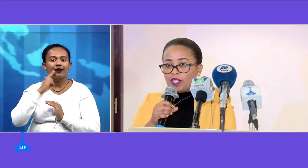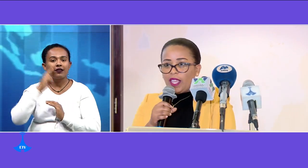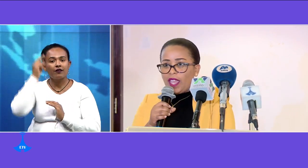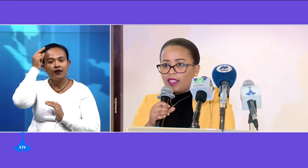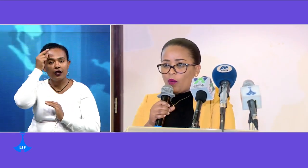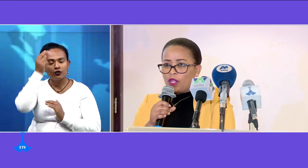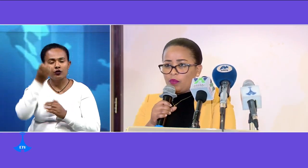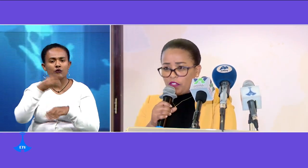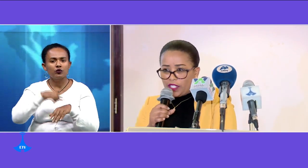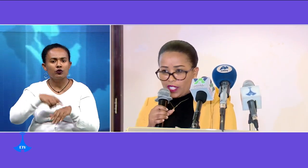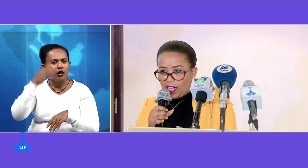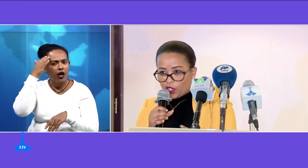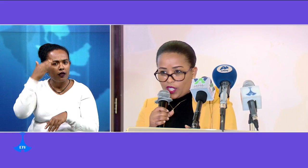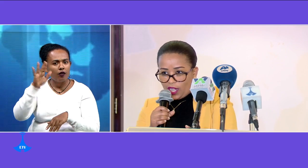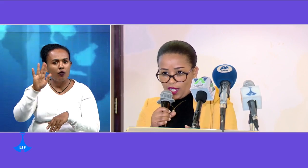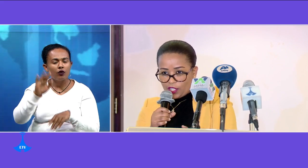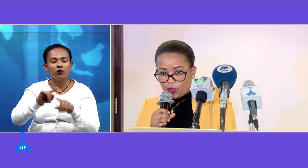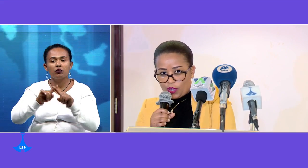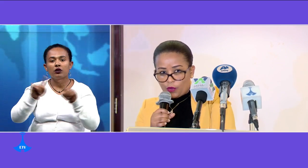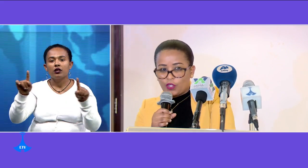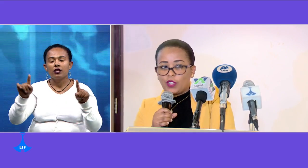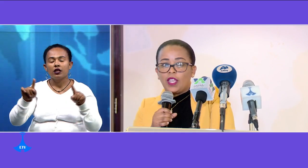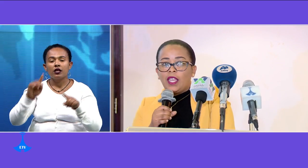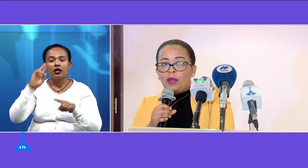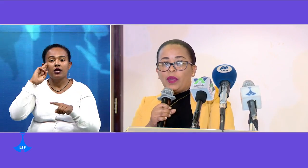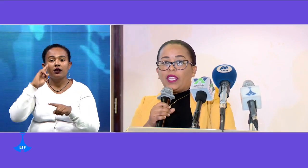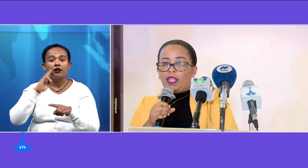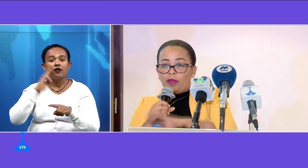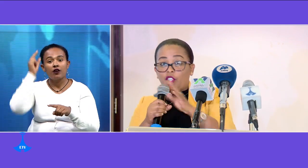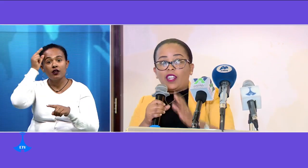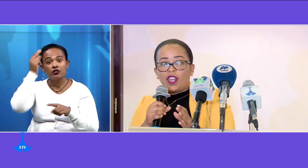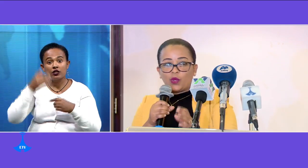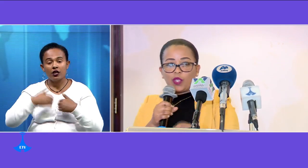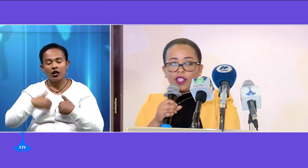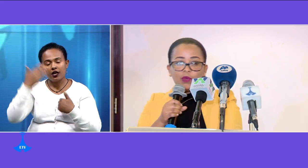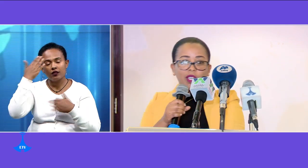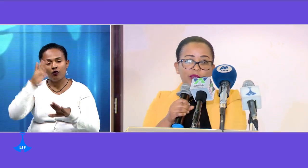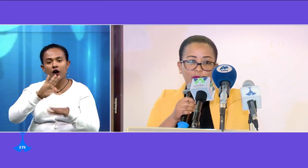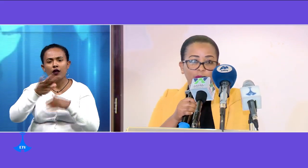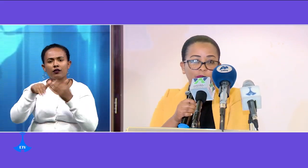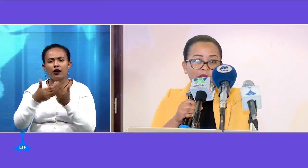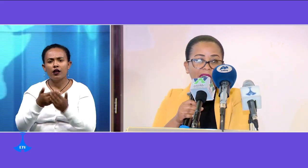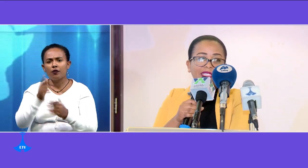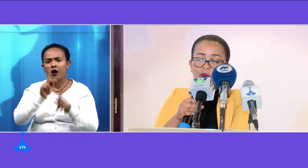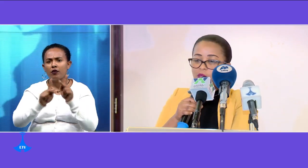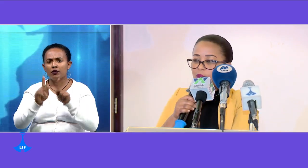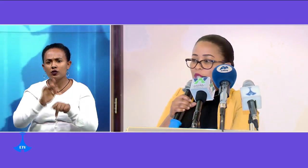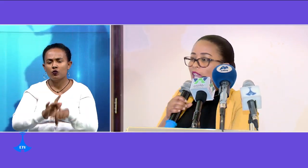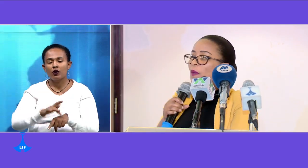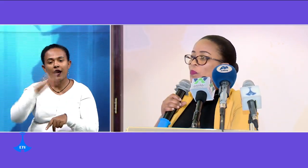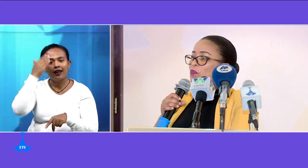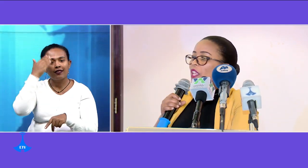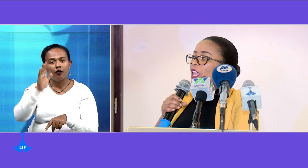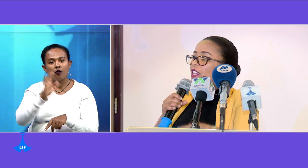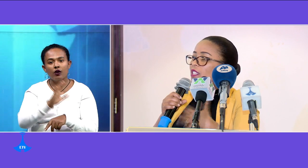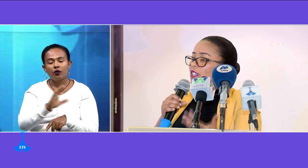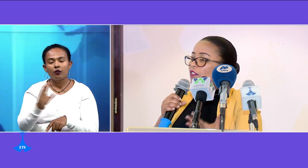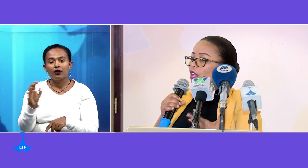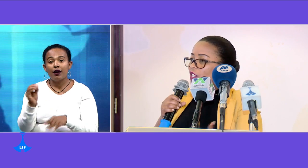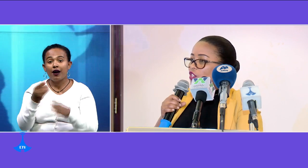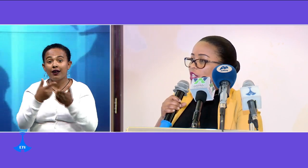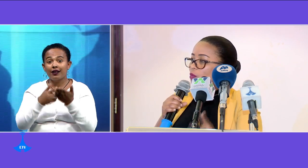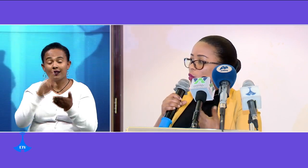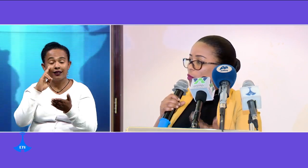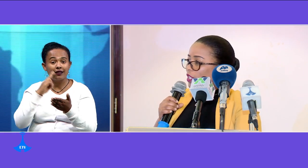ብዙ ጊዜ አይታወቅም ዲፍረንት ካልቸር እንዳላቸው ዴፎች በተለይ በጀነራል ሶሳይቲው ዘንድ ብዙም አይታወቅምና ይሄንን